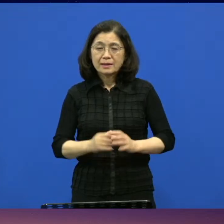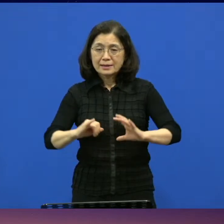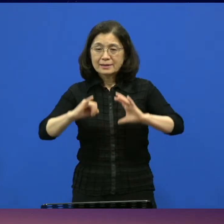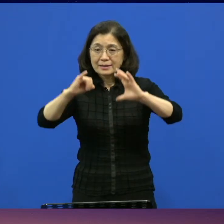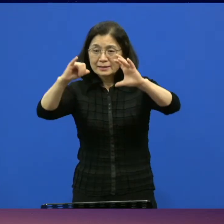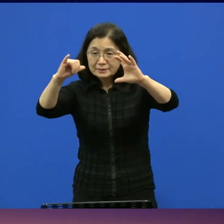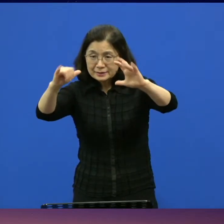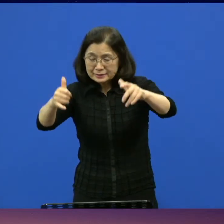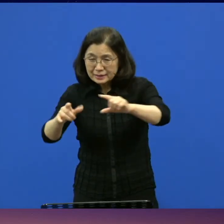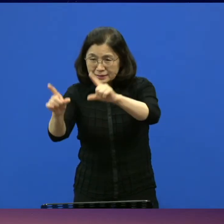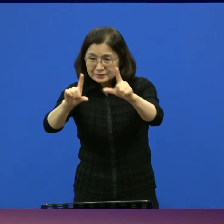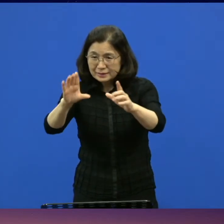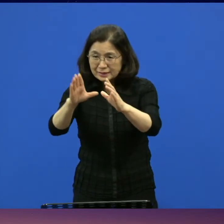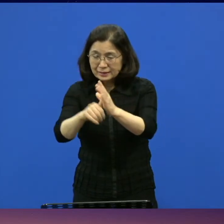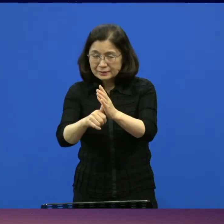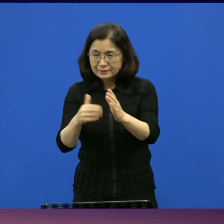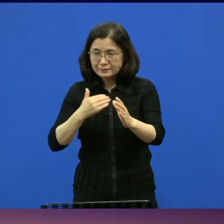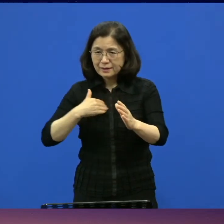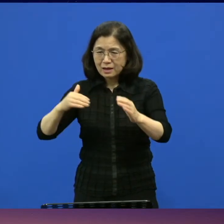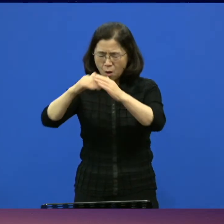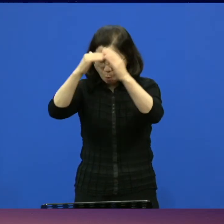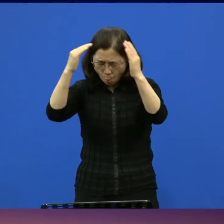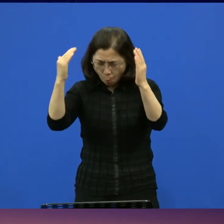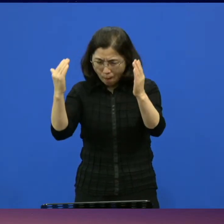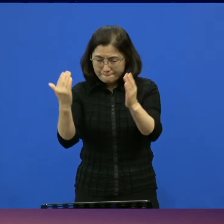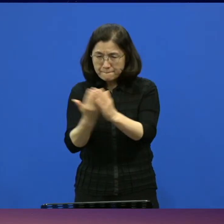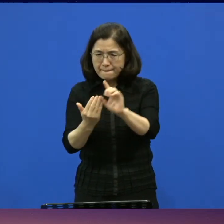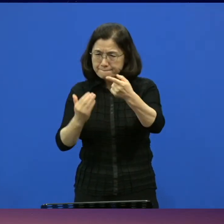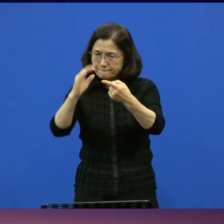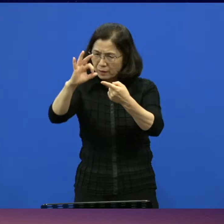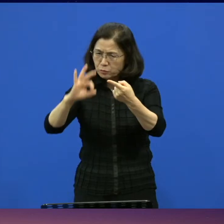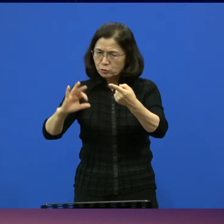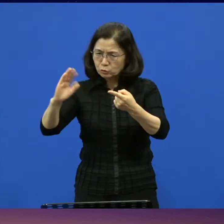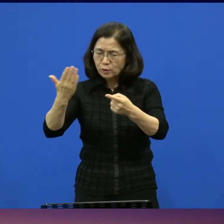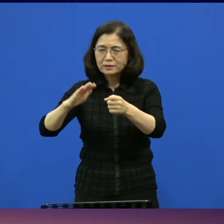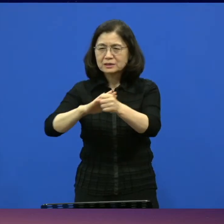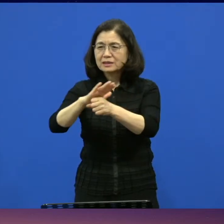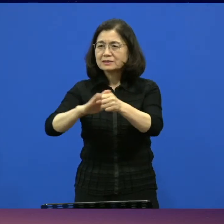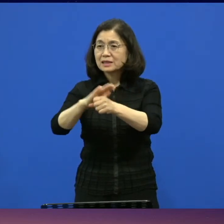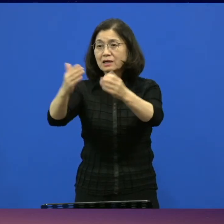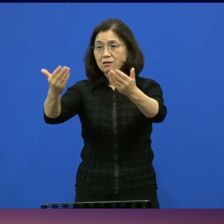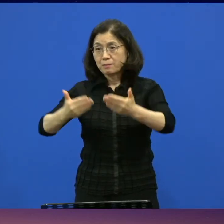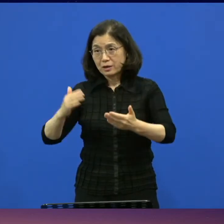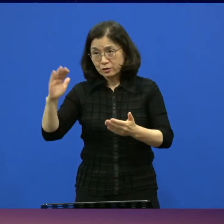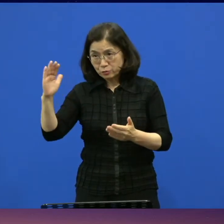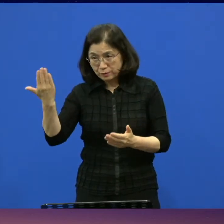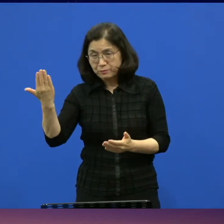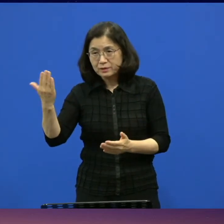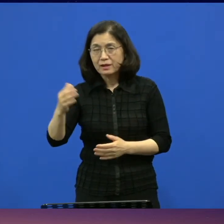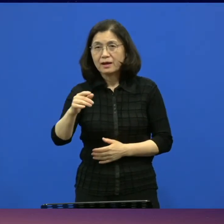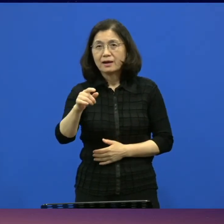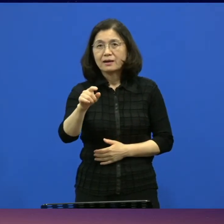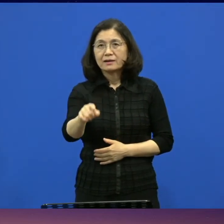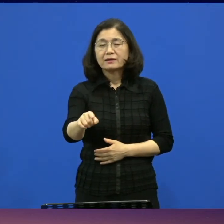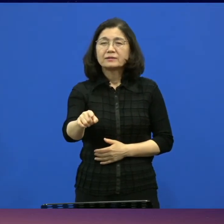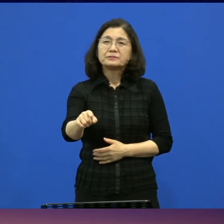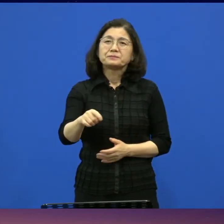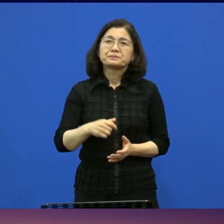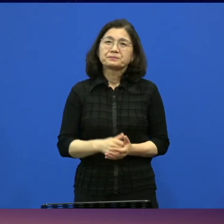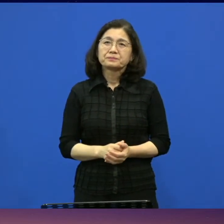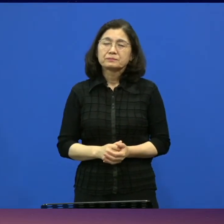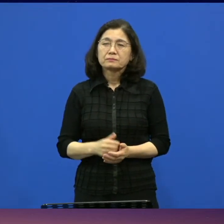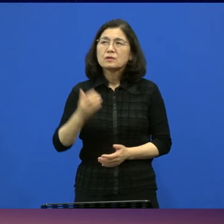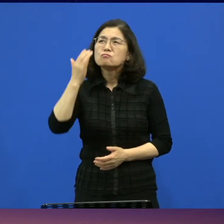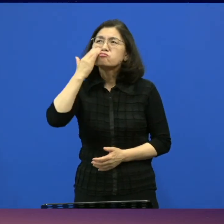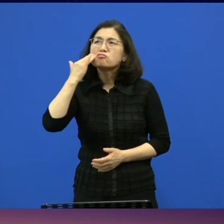얘기해요. 그렇죠? 부모 앞에서도 그렇잖아요. 좀 더 내가 완벽하고 완전해져야 우리 부모가